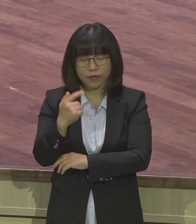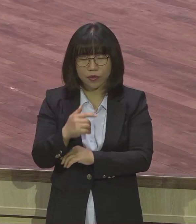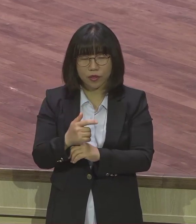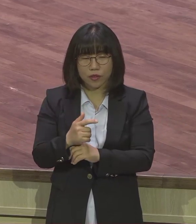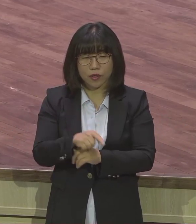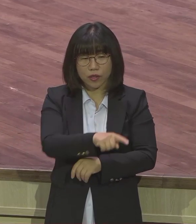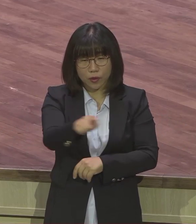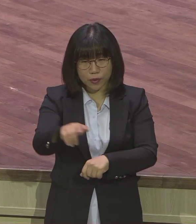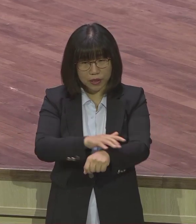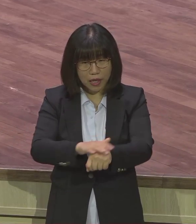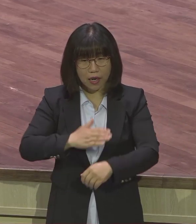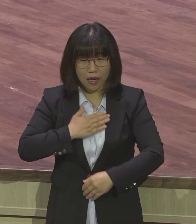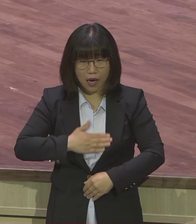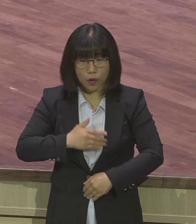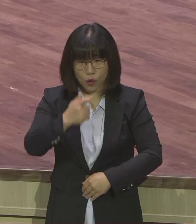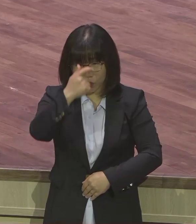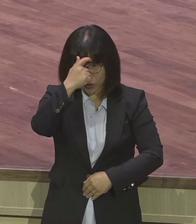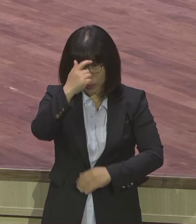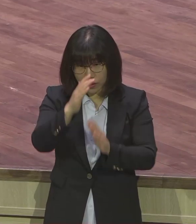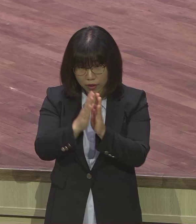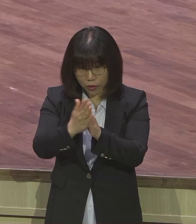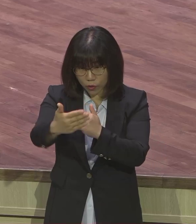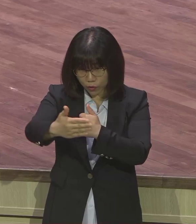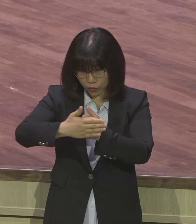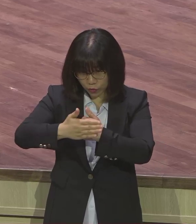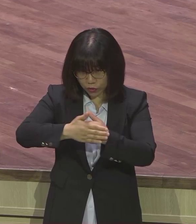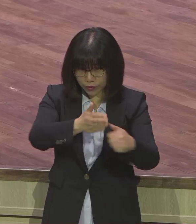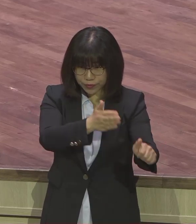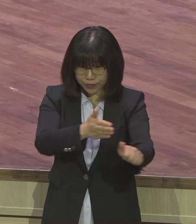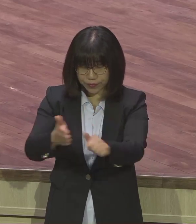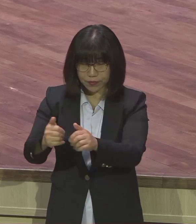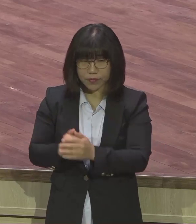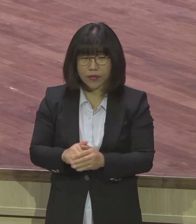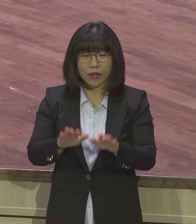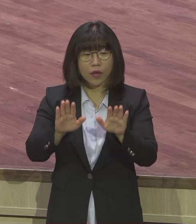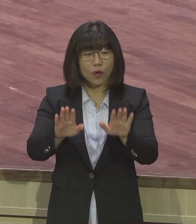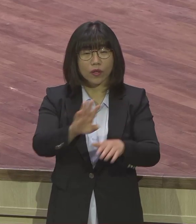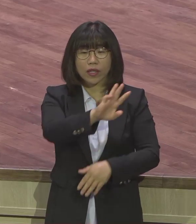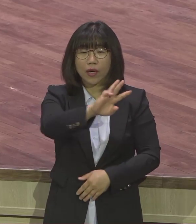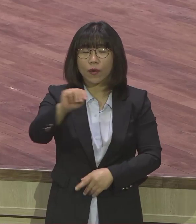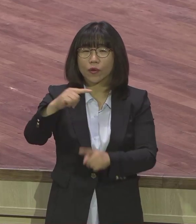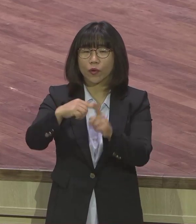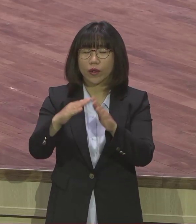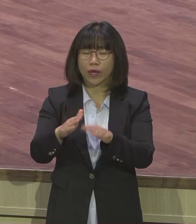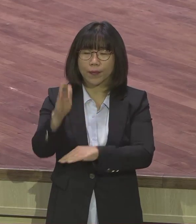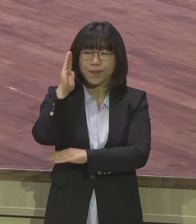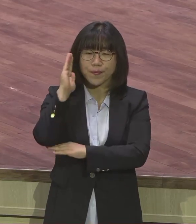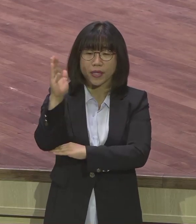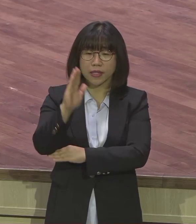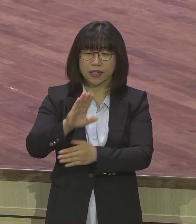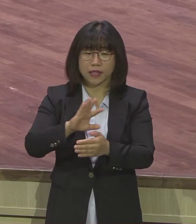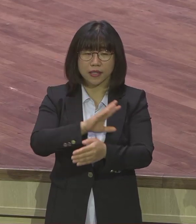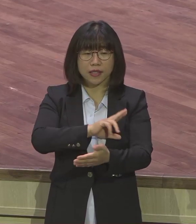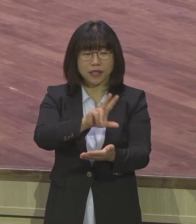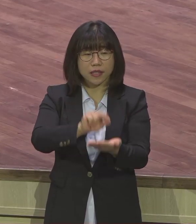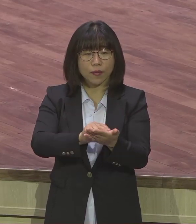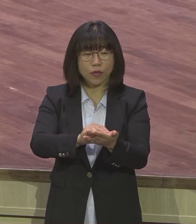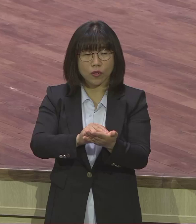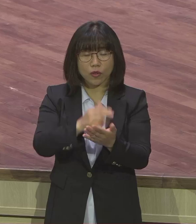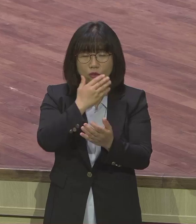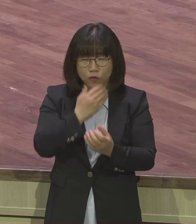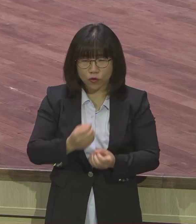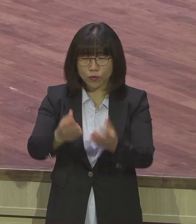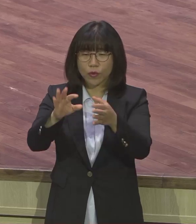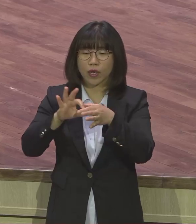아시고 기도해 주시기를 바랍니다. 우리 예원교회 오늘 제목처럼 우리 예원교회는요 축복의